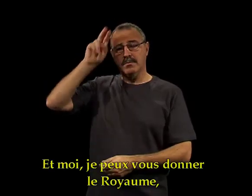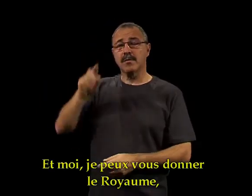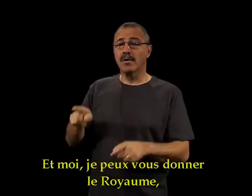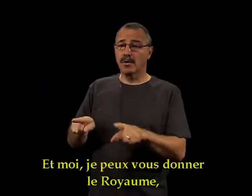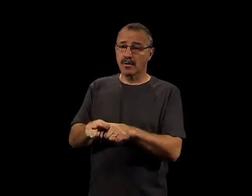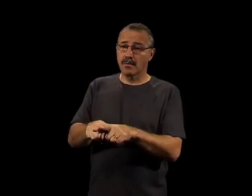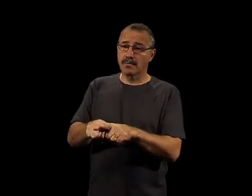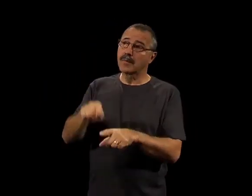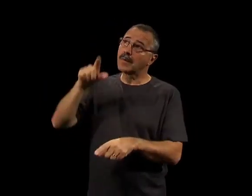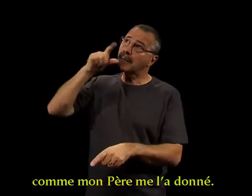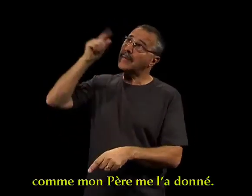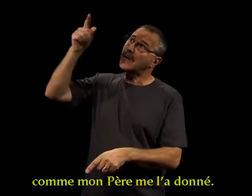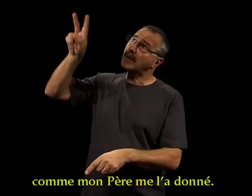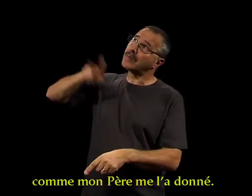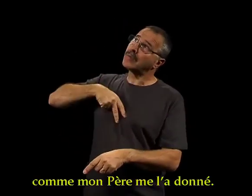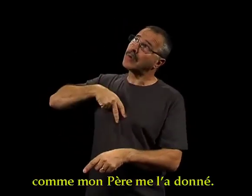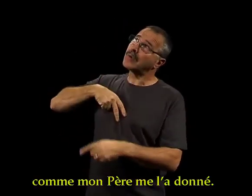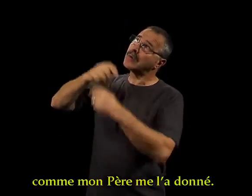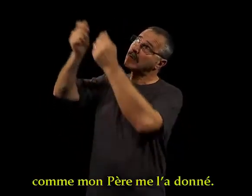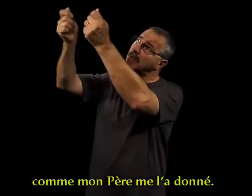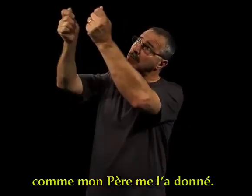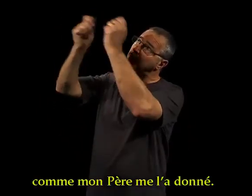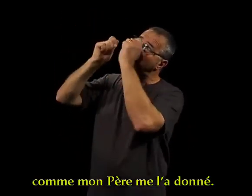comme mon Père me l'a donné.